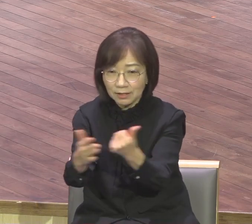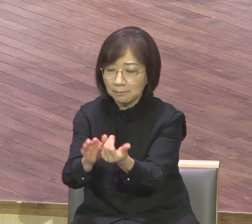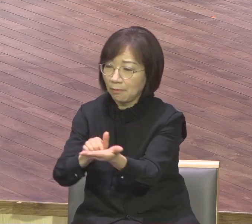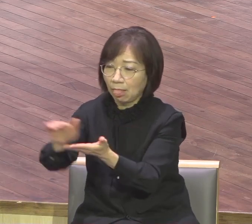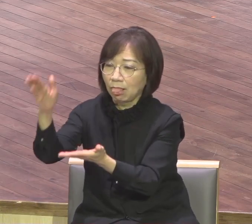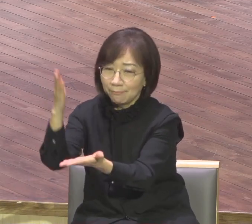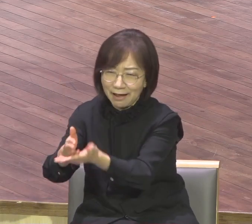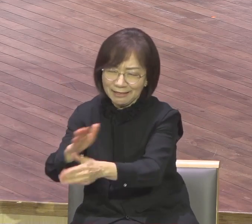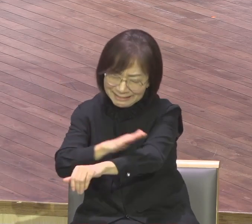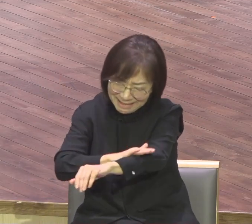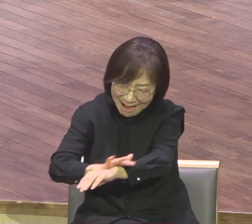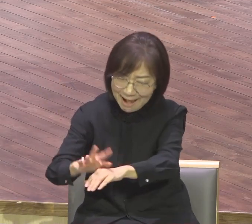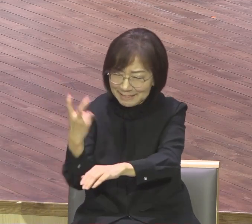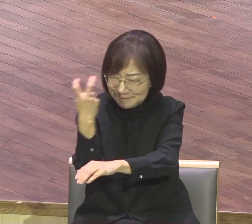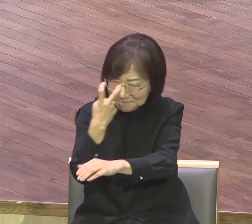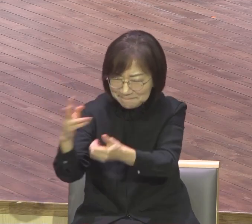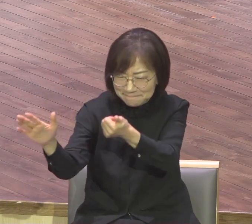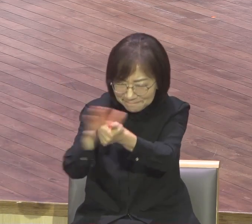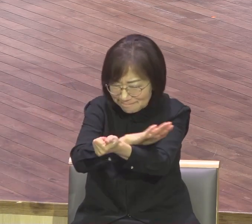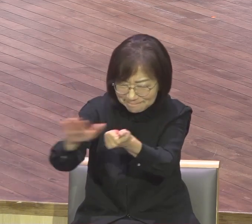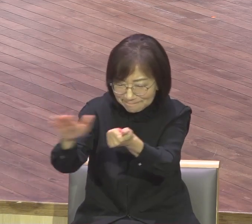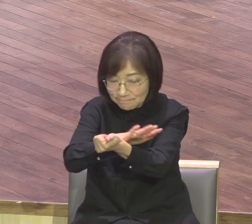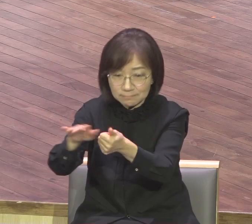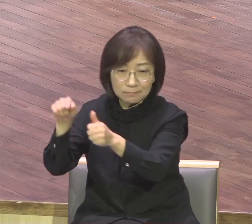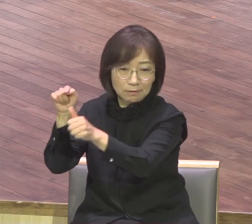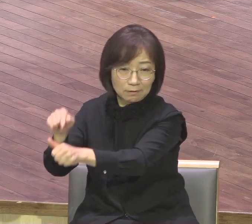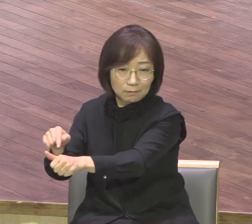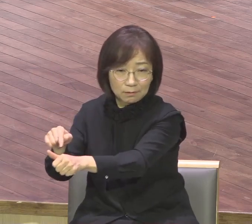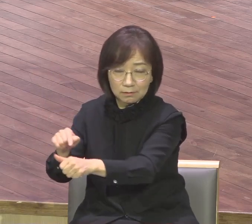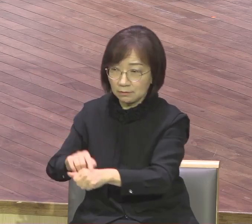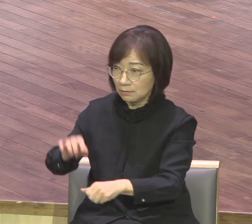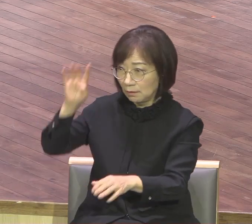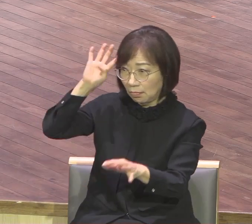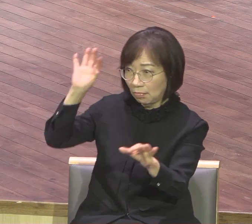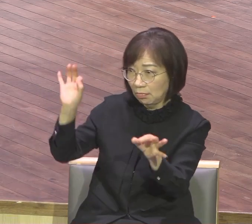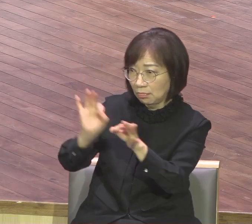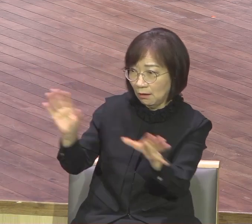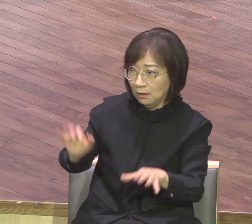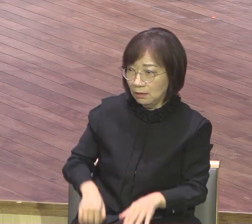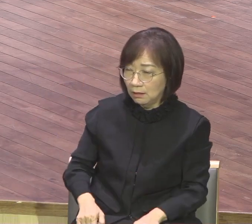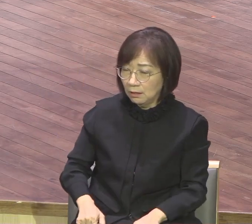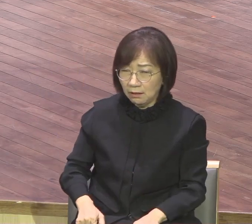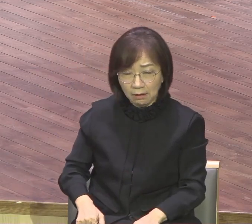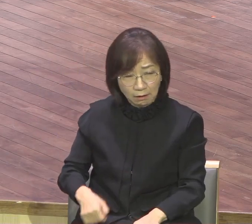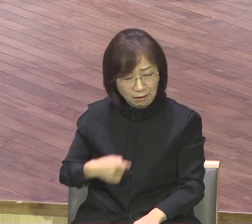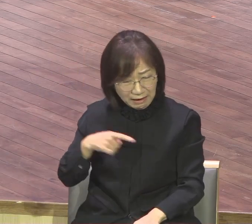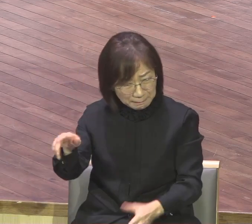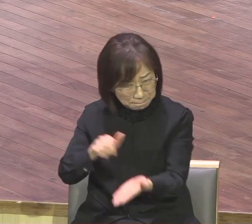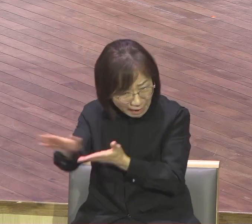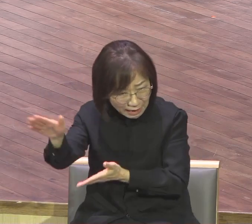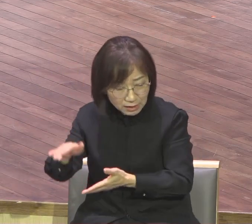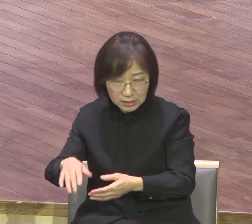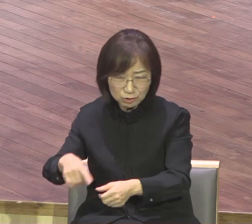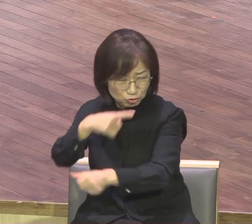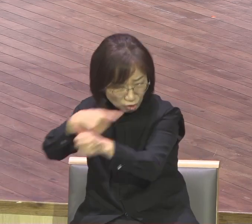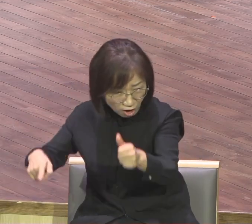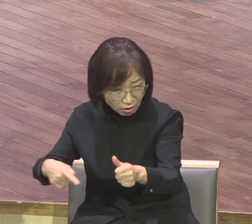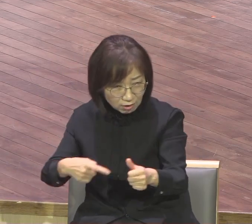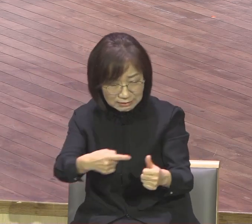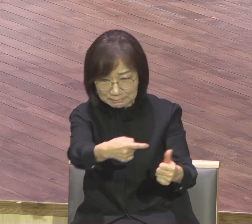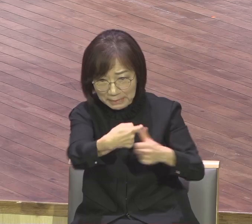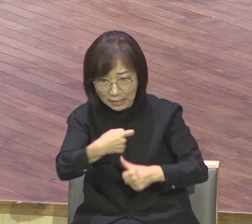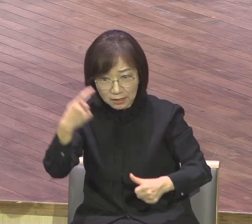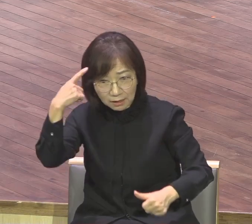las ovejas, aunque fue criado por otro lugar diferente. 아니 쫓아내라, 죽이라고 말할 줄 알았는데 특별히